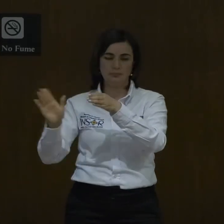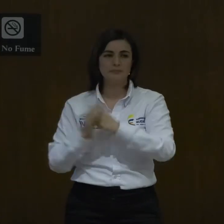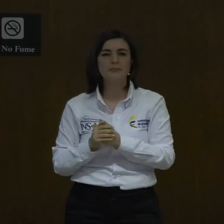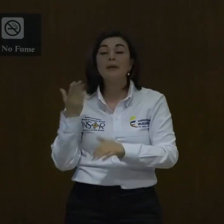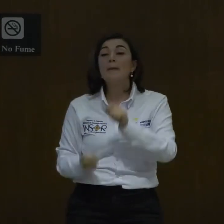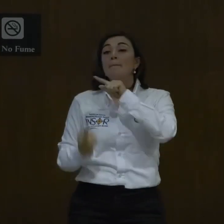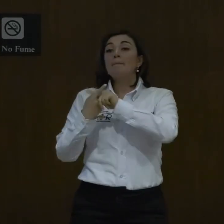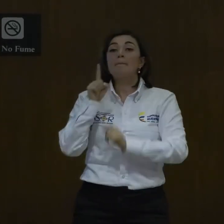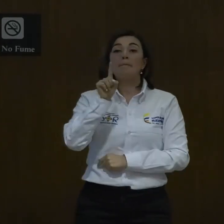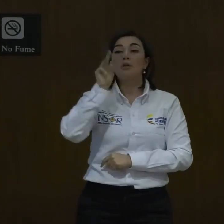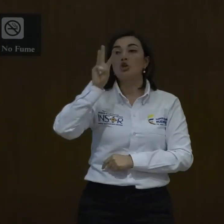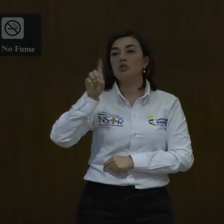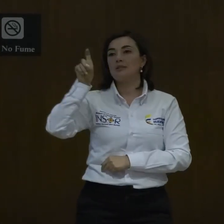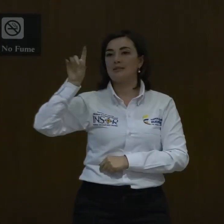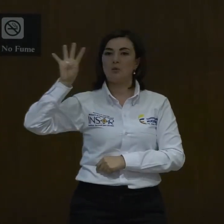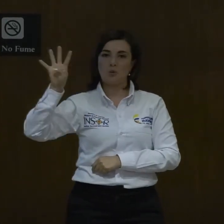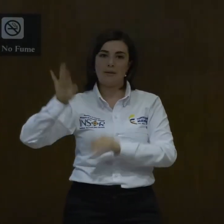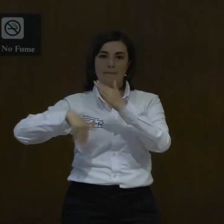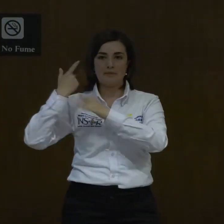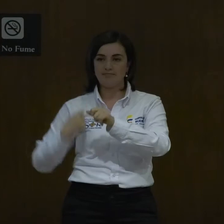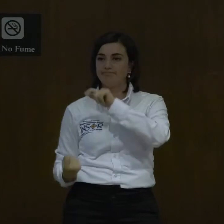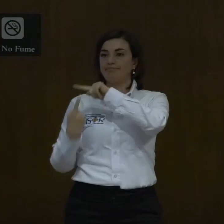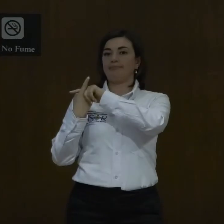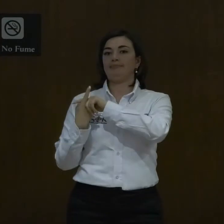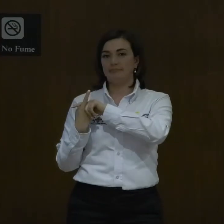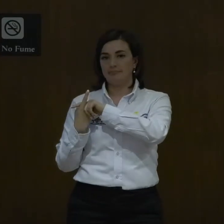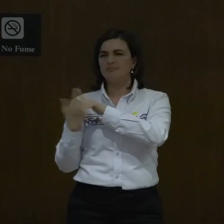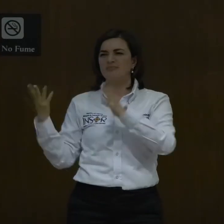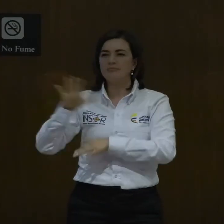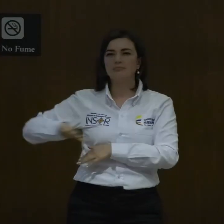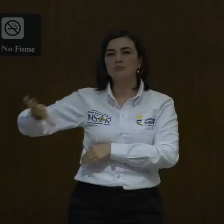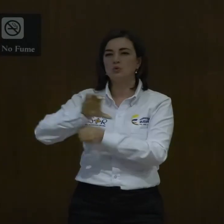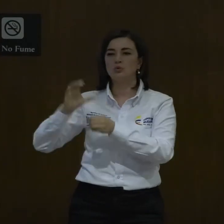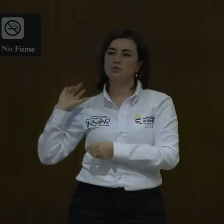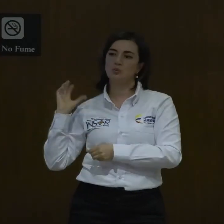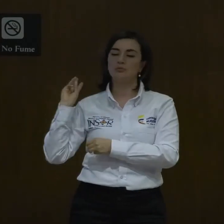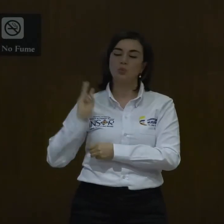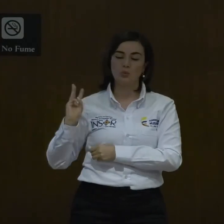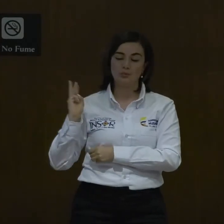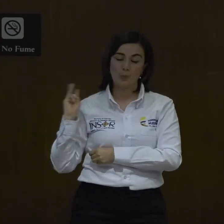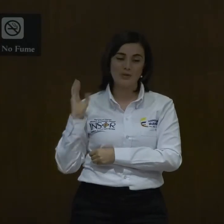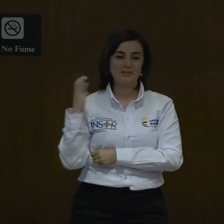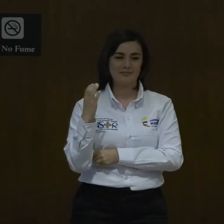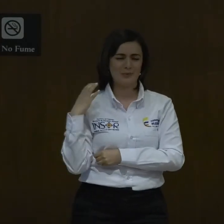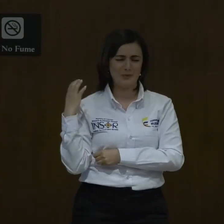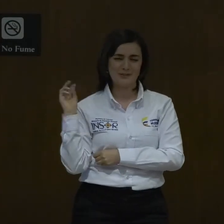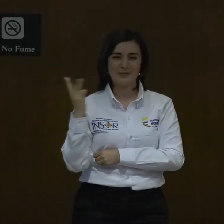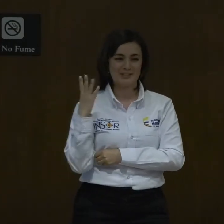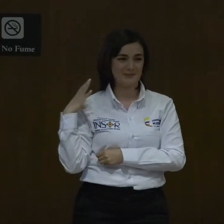en el 1864 y está localizada en la ciudad de Washington, la capital de Estados